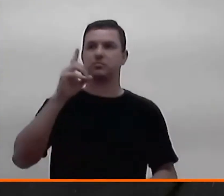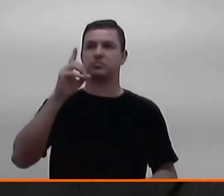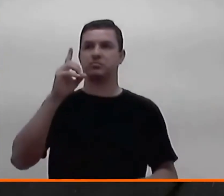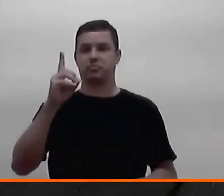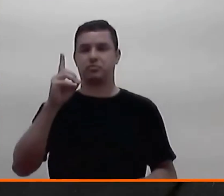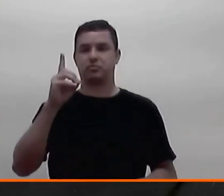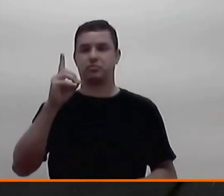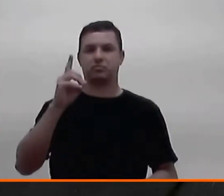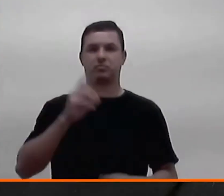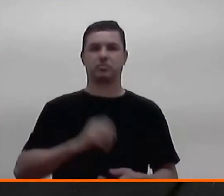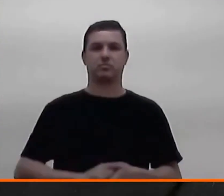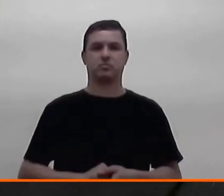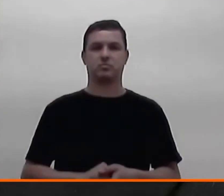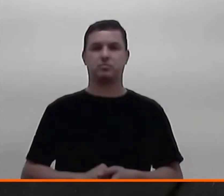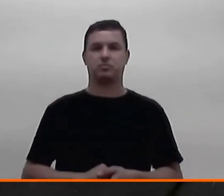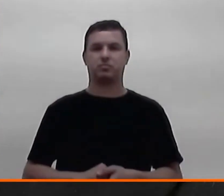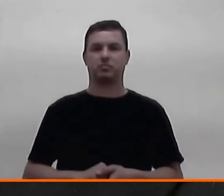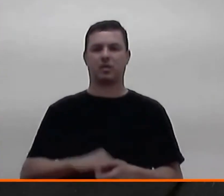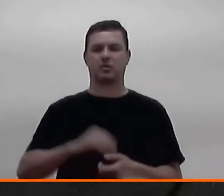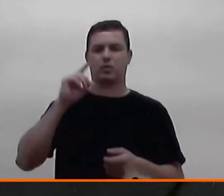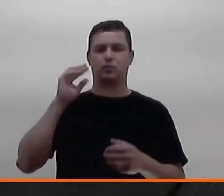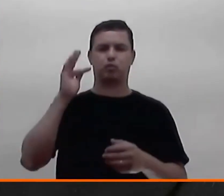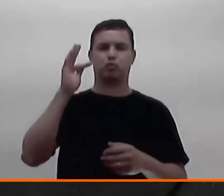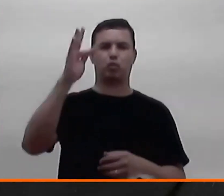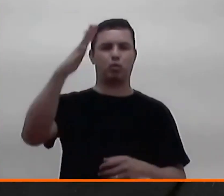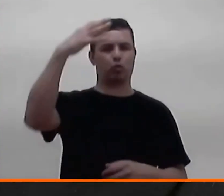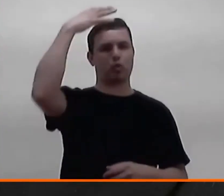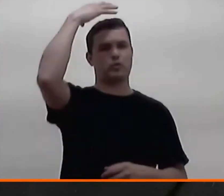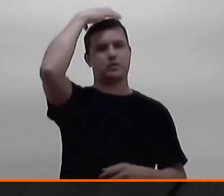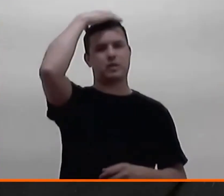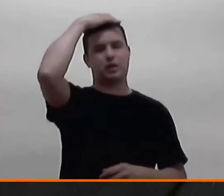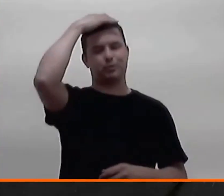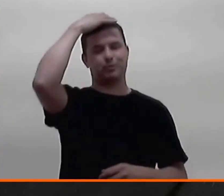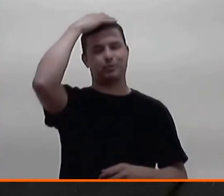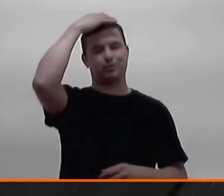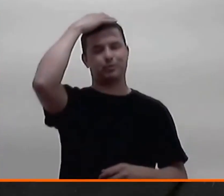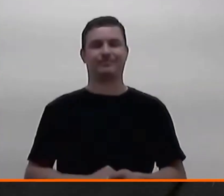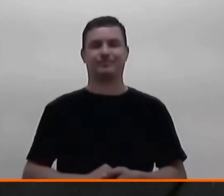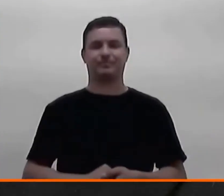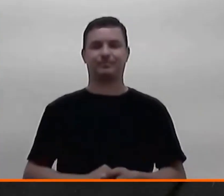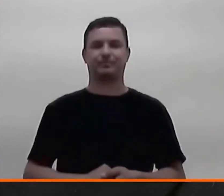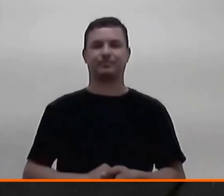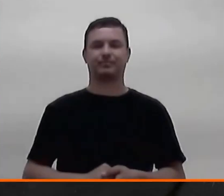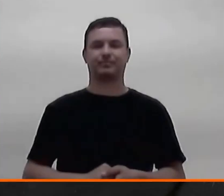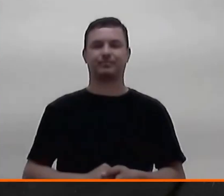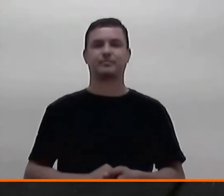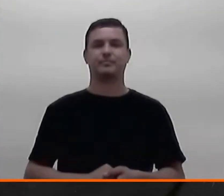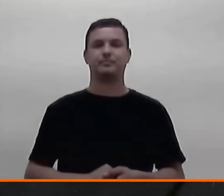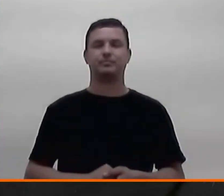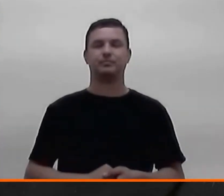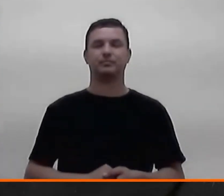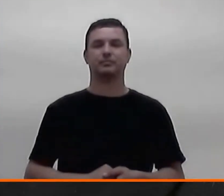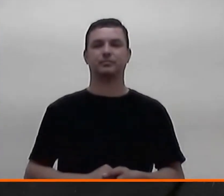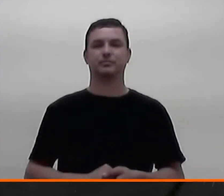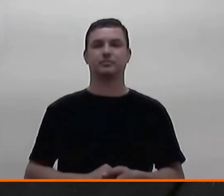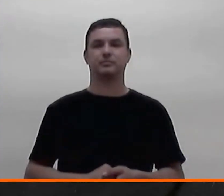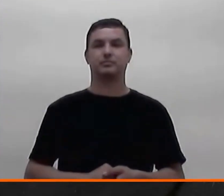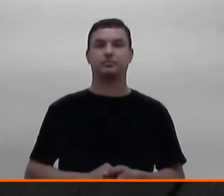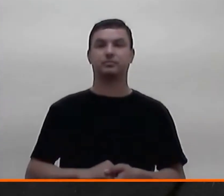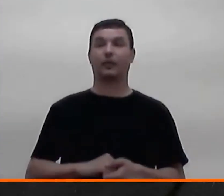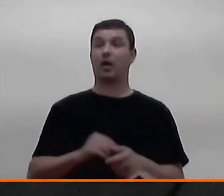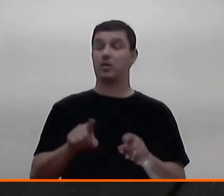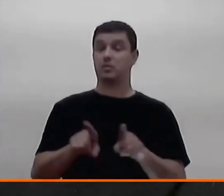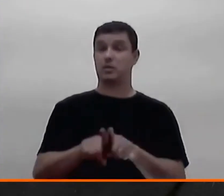para podermos alcançar a plena salvação. E aí, irmãos, e tratou